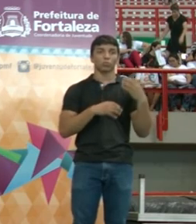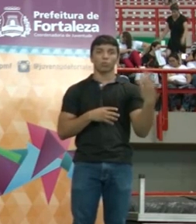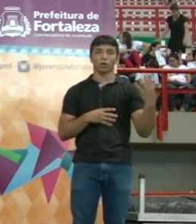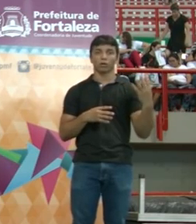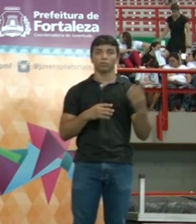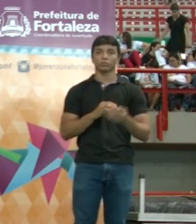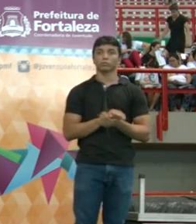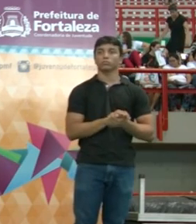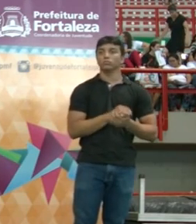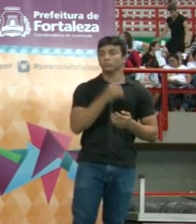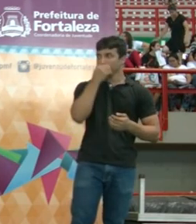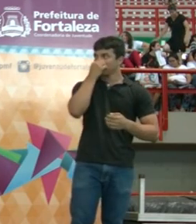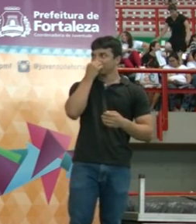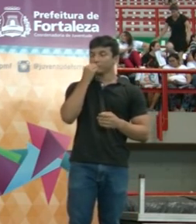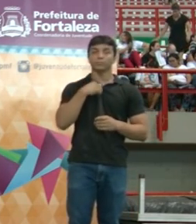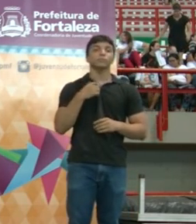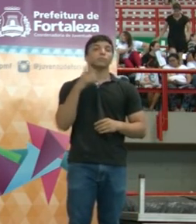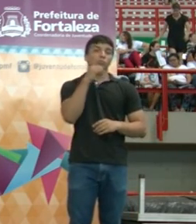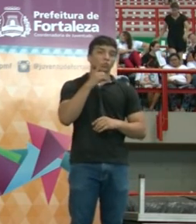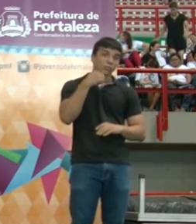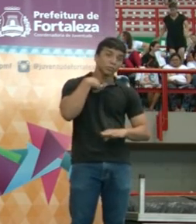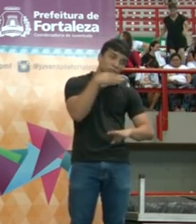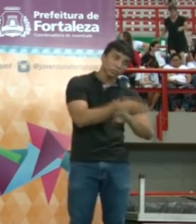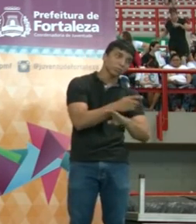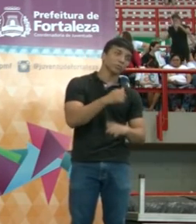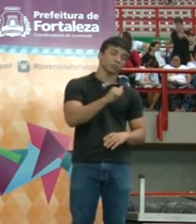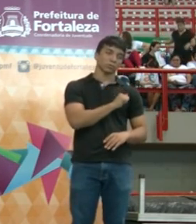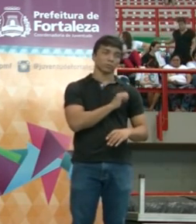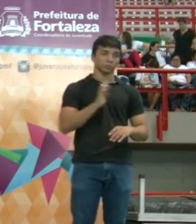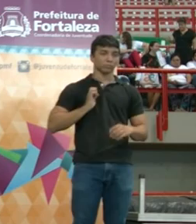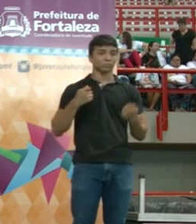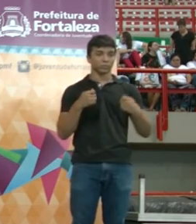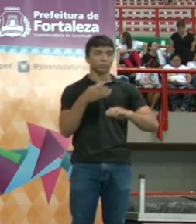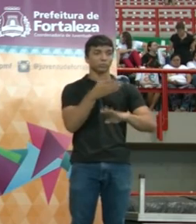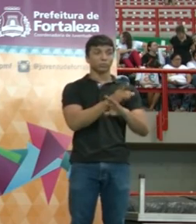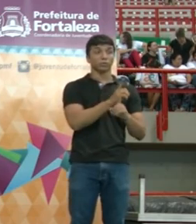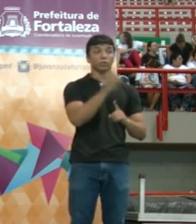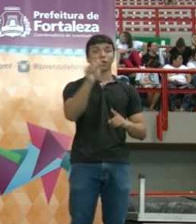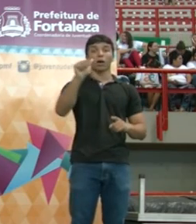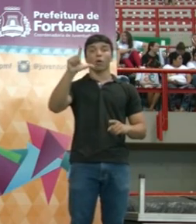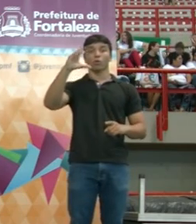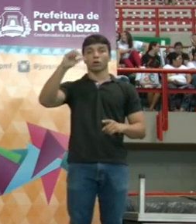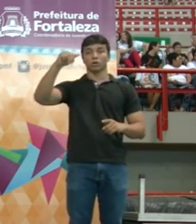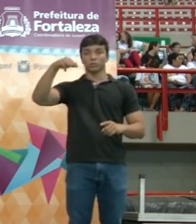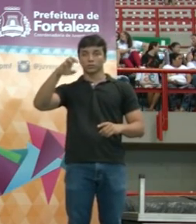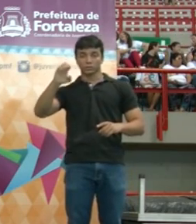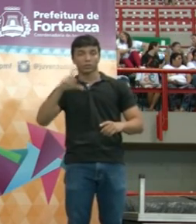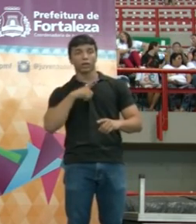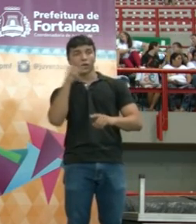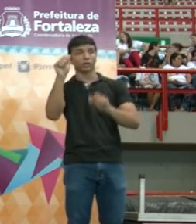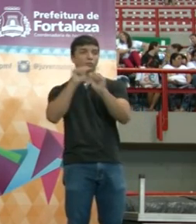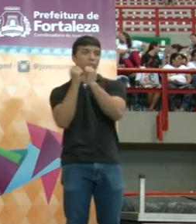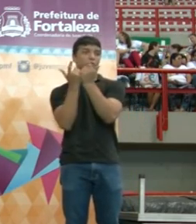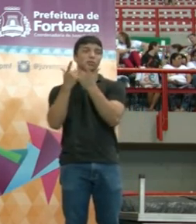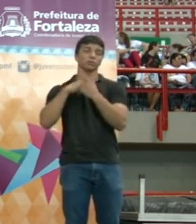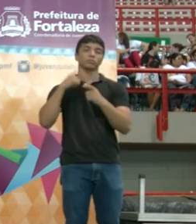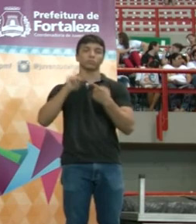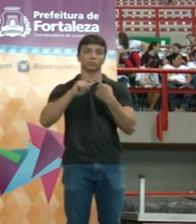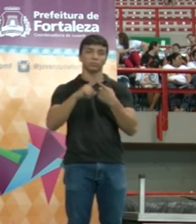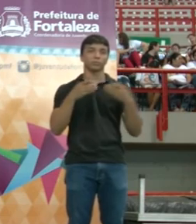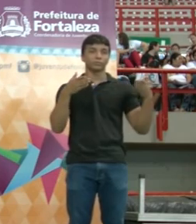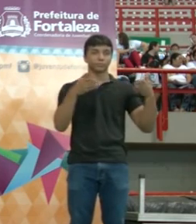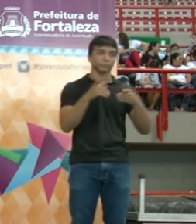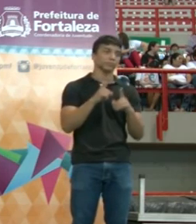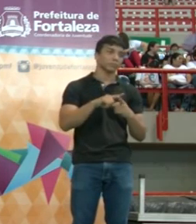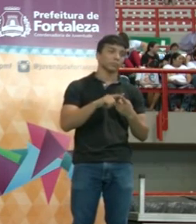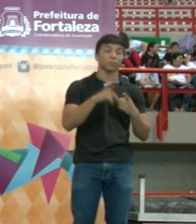esse projeto aqui aos domingos, que é o Academia Enem, coordenar o projeto Alcance lá na Assembleia, que também é nesse mesmo estilo, né?